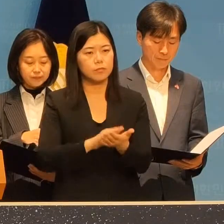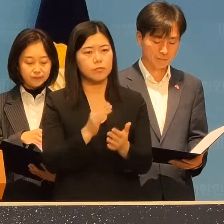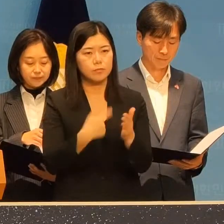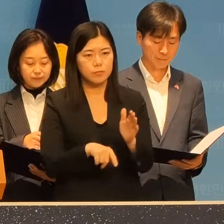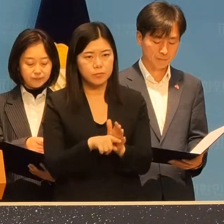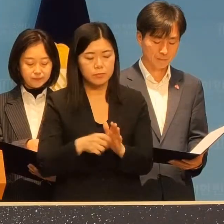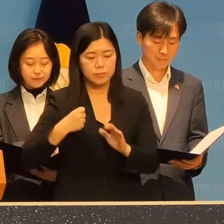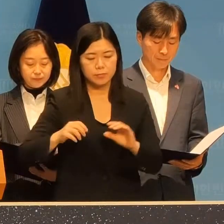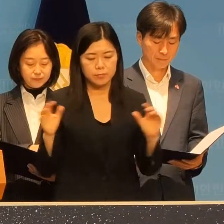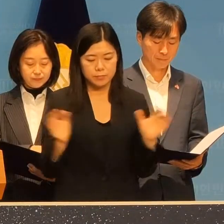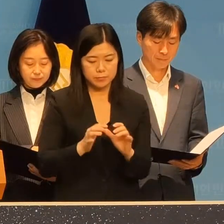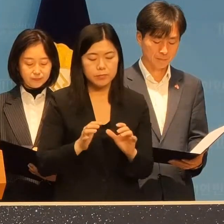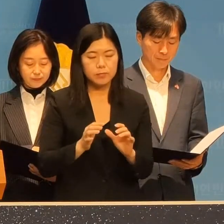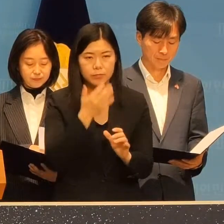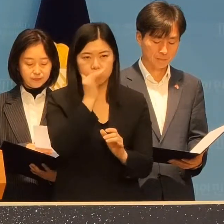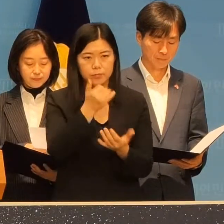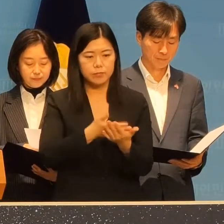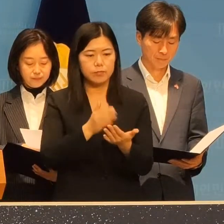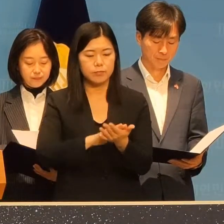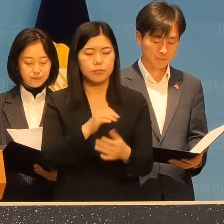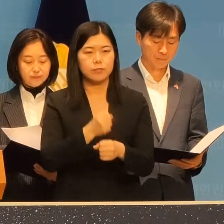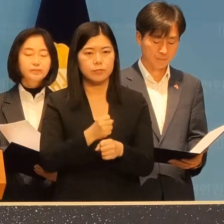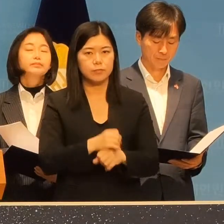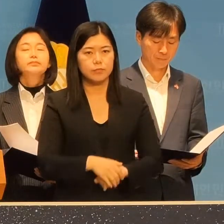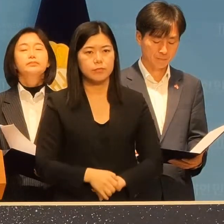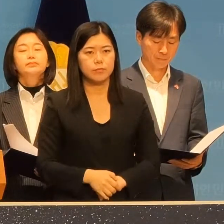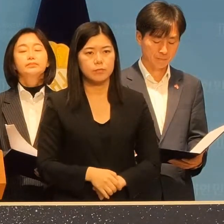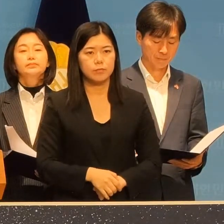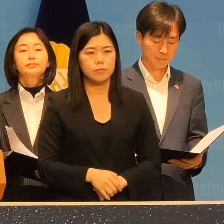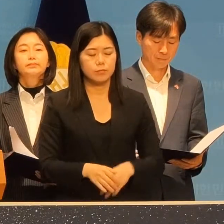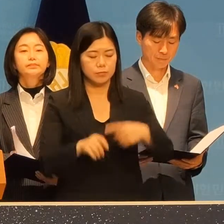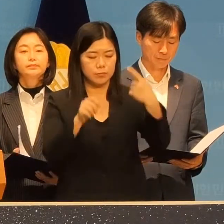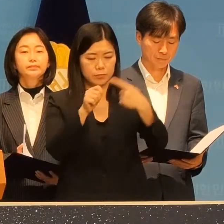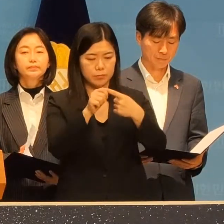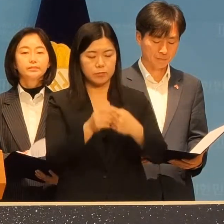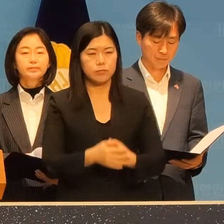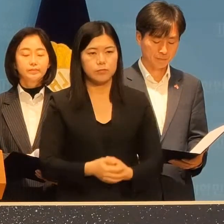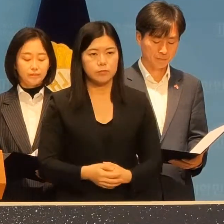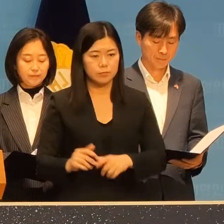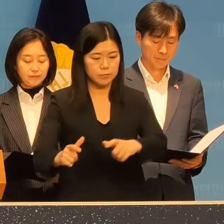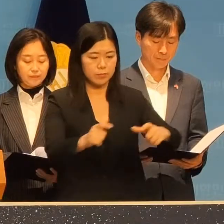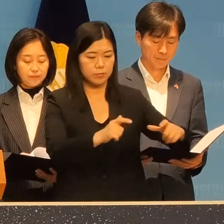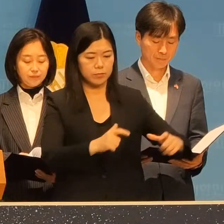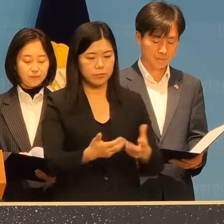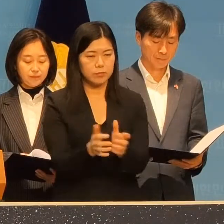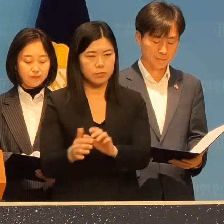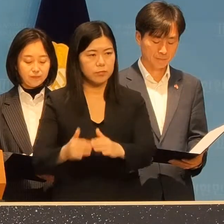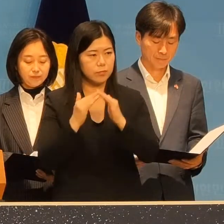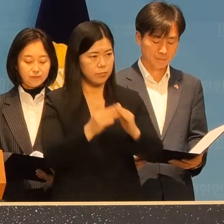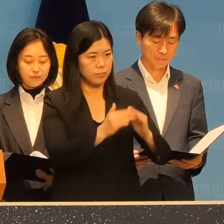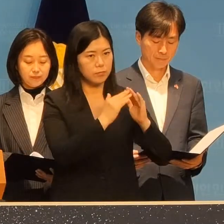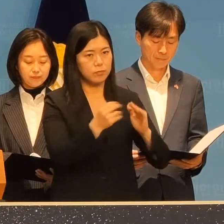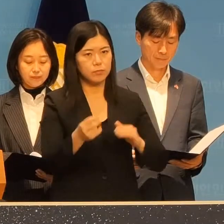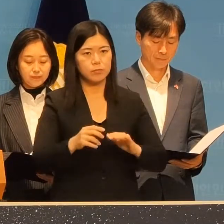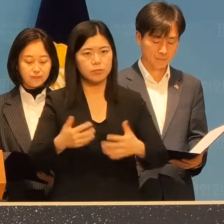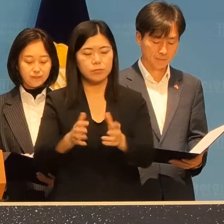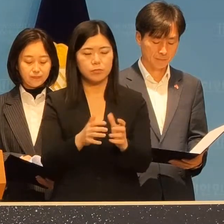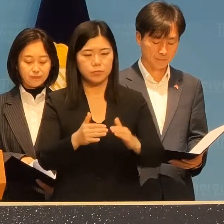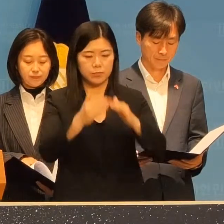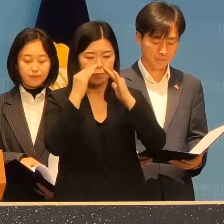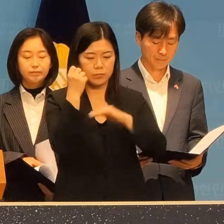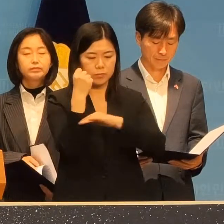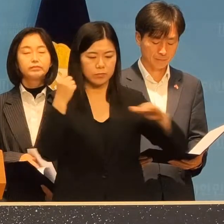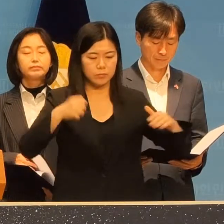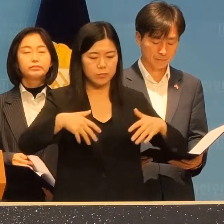모을 수 있는 개혁을 이루어내겠습니다. 하나, 지역정당 설립 등 정당 설립 기준을